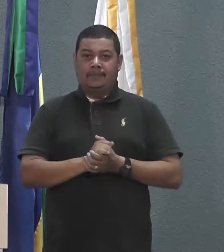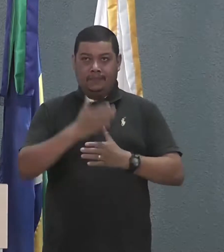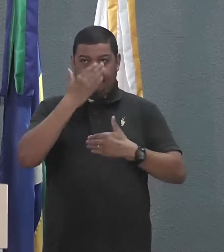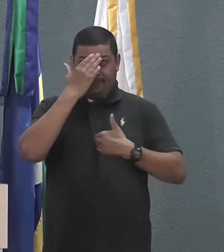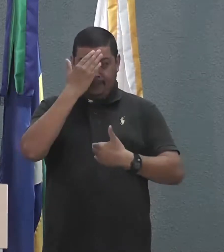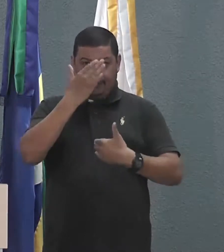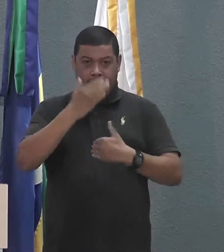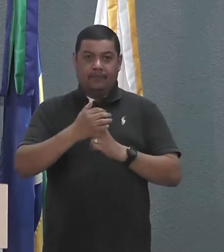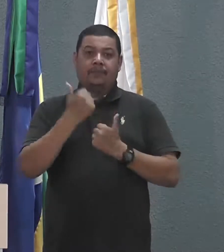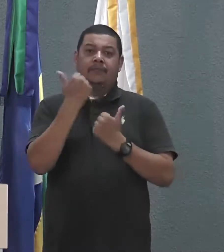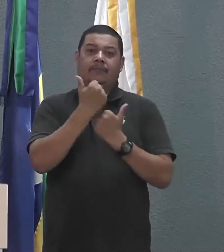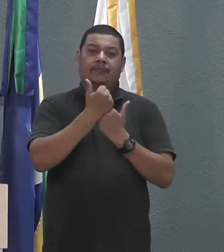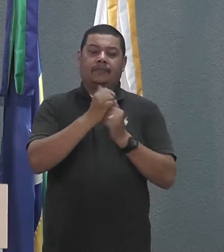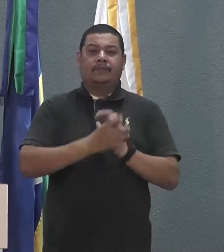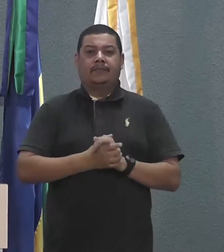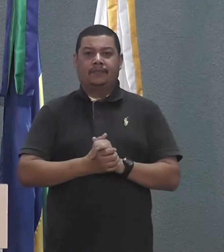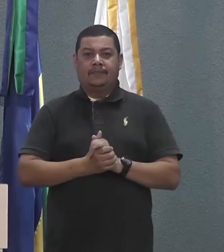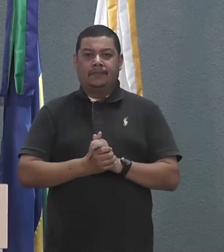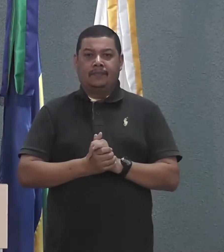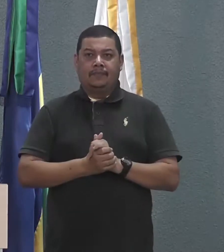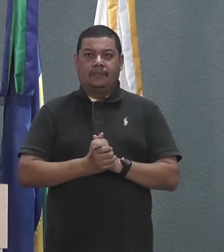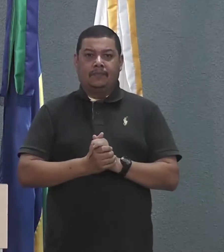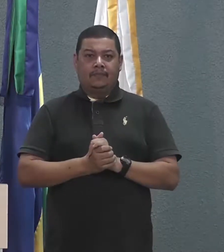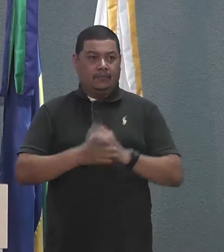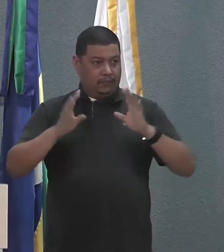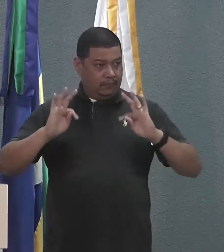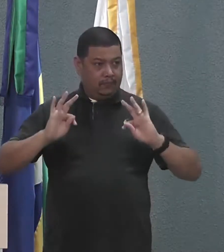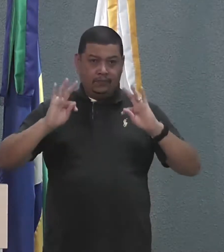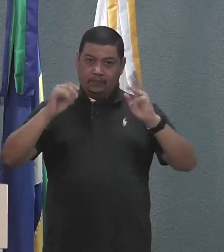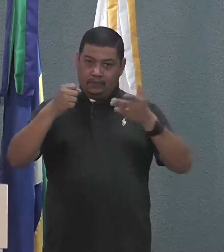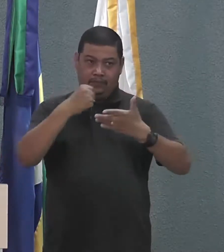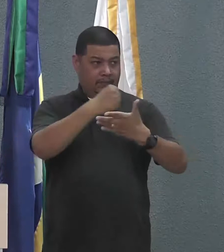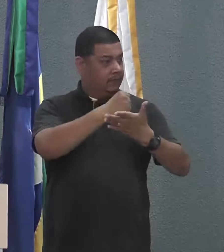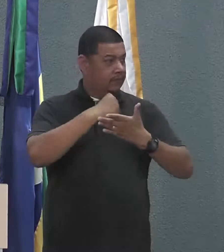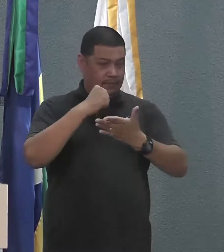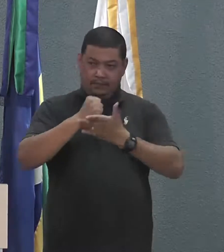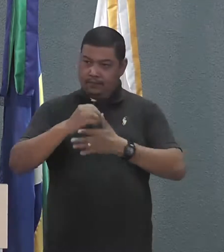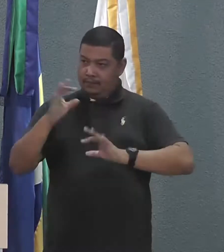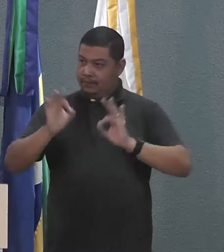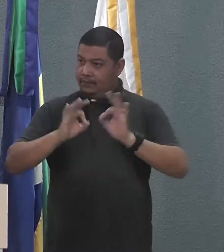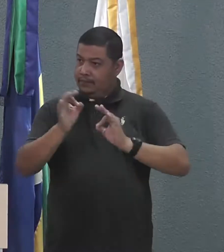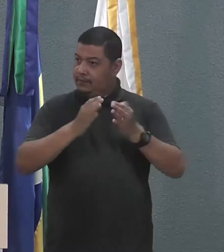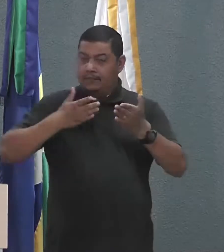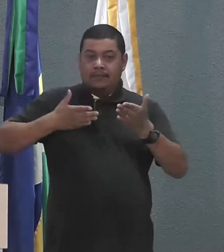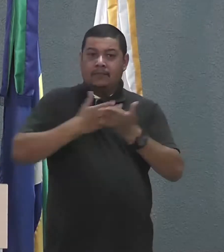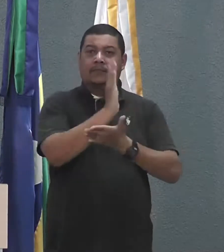obrigado à assessoria e a todos que colaboraram com este projeto.